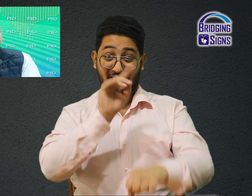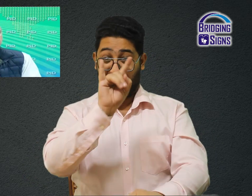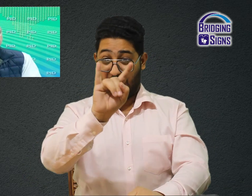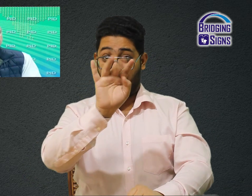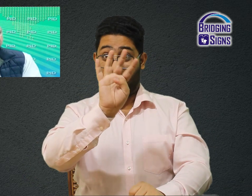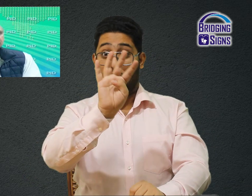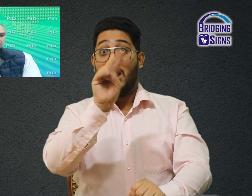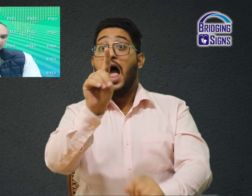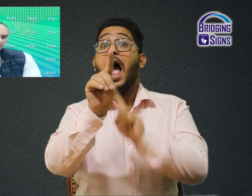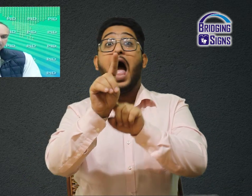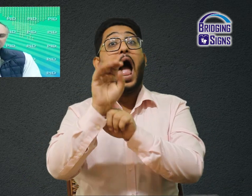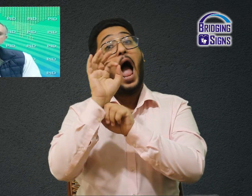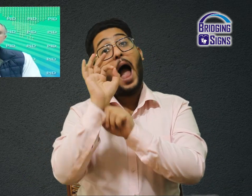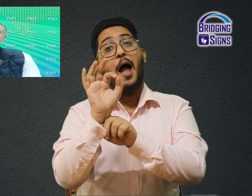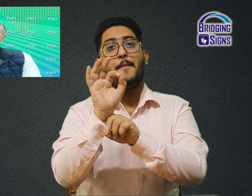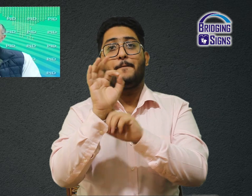11:41 पे ये